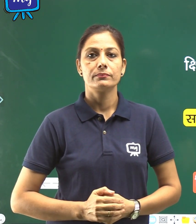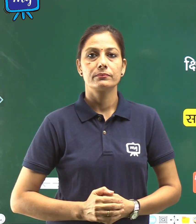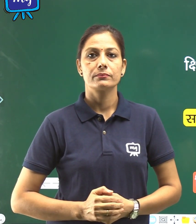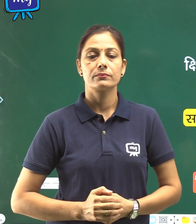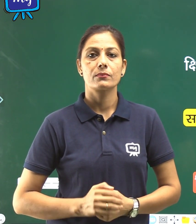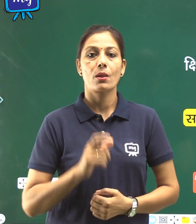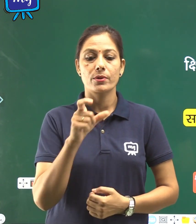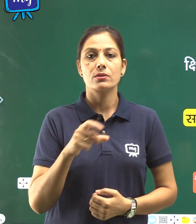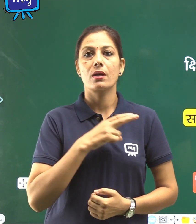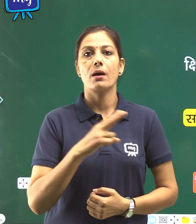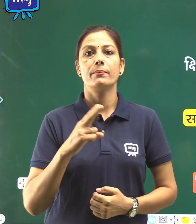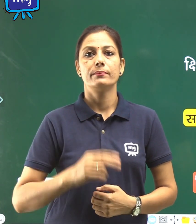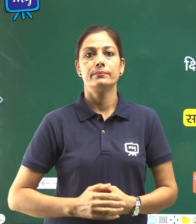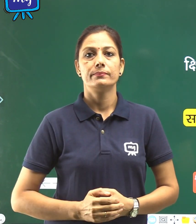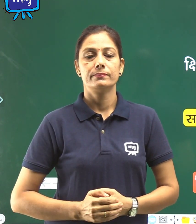सर्वेश्वर दयाल।